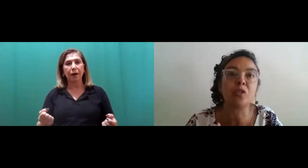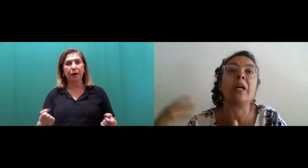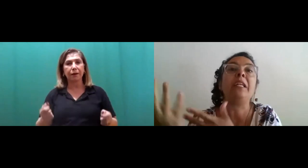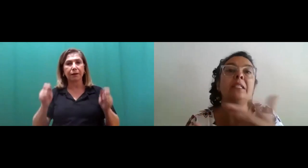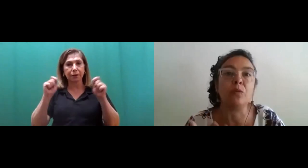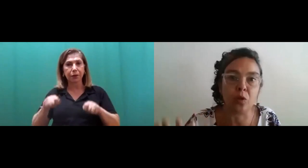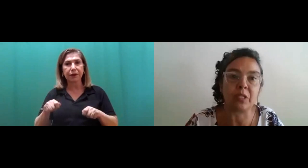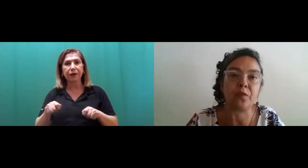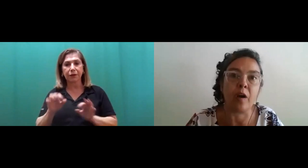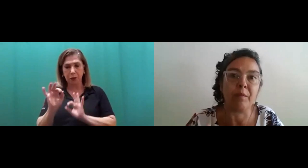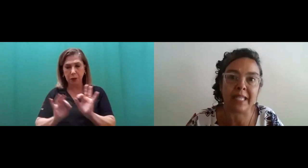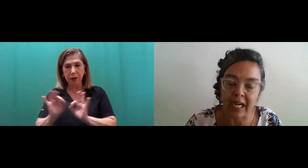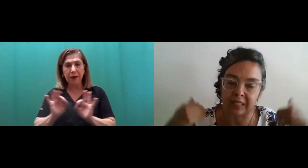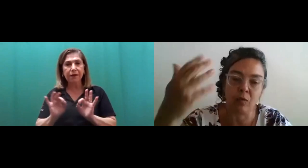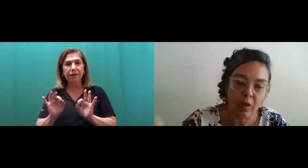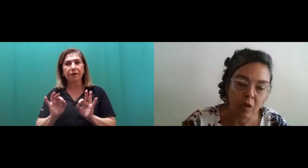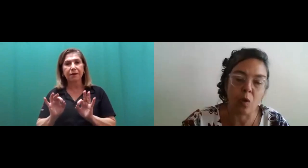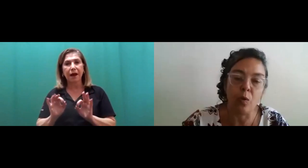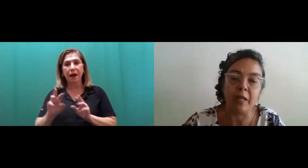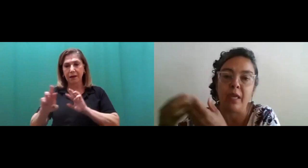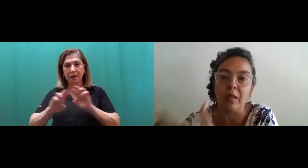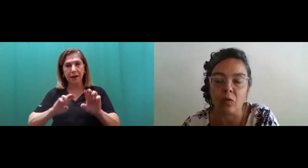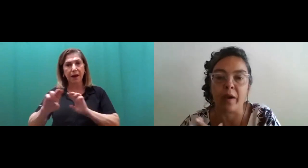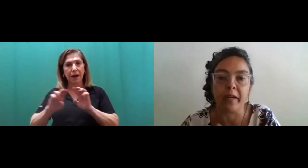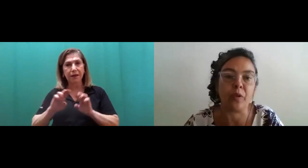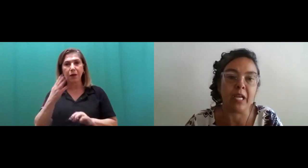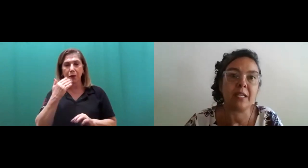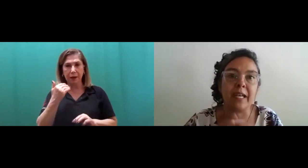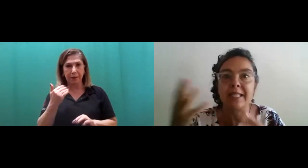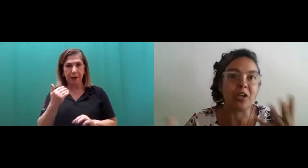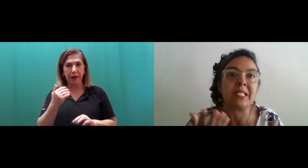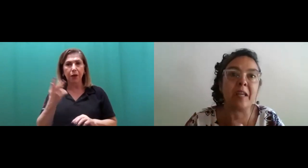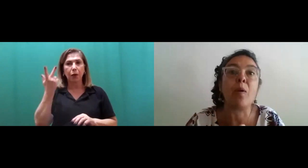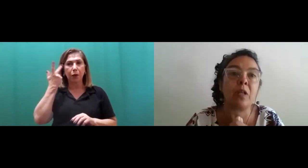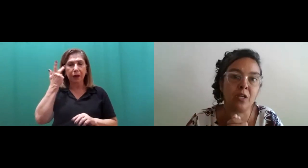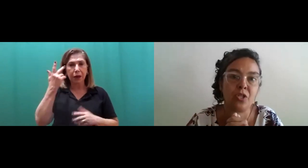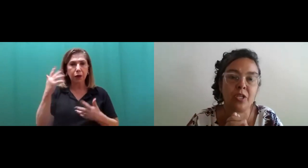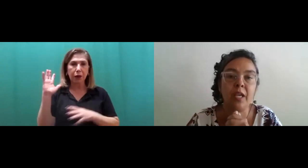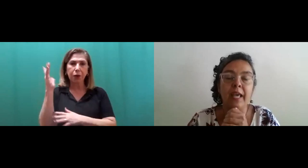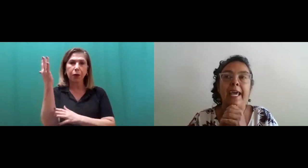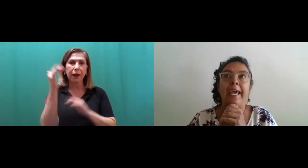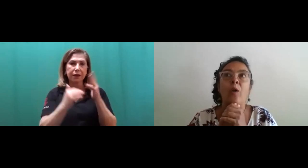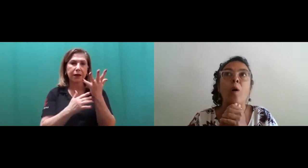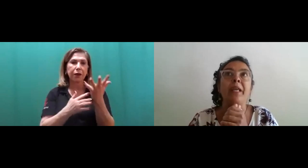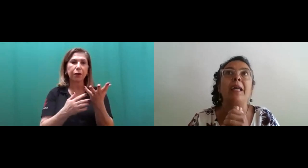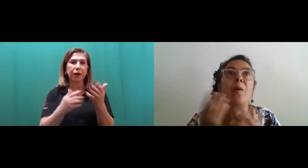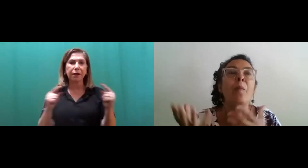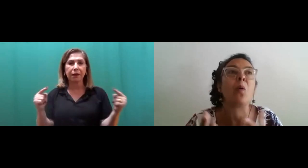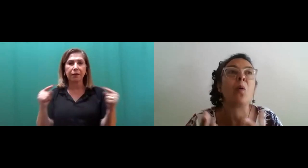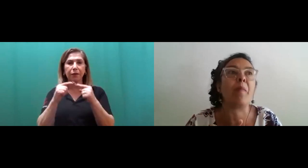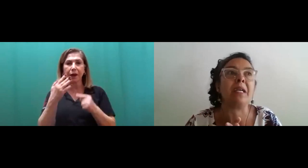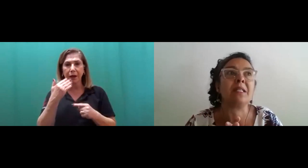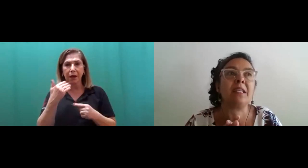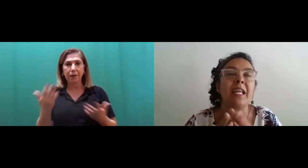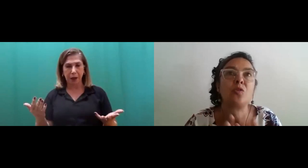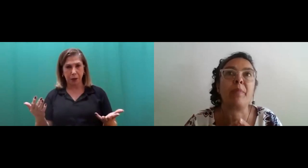formas, organizam de outras formas a relação com o alimento, com a natureza, né? Acho que seria importante comentar um